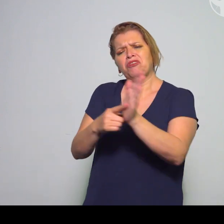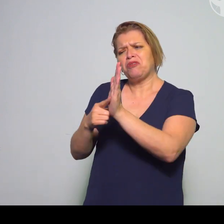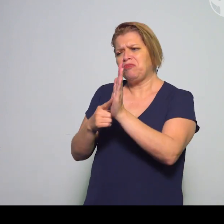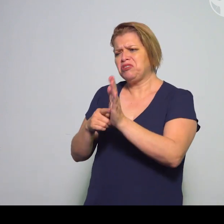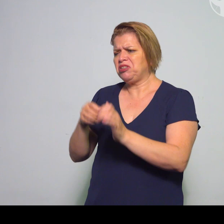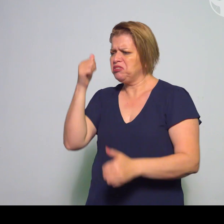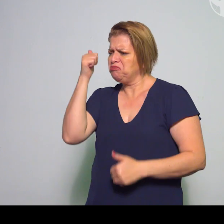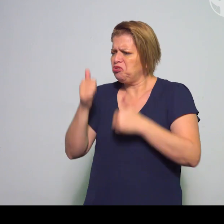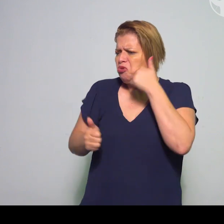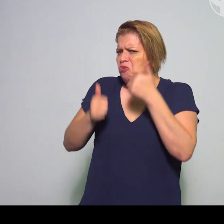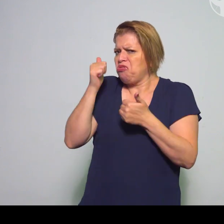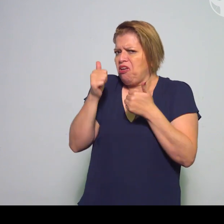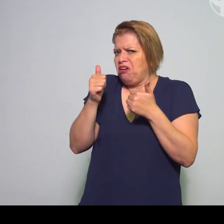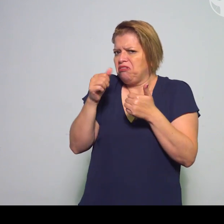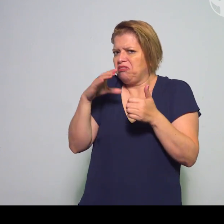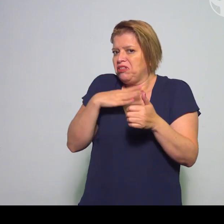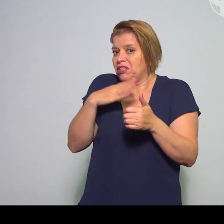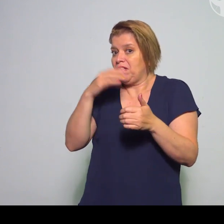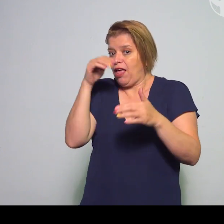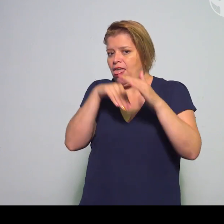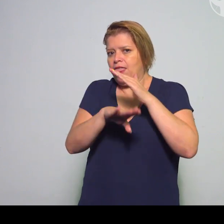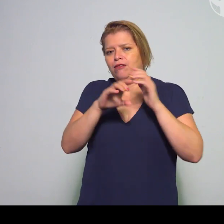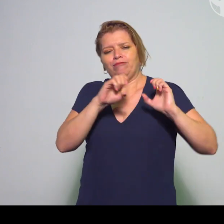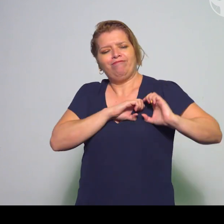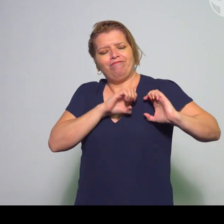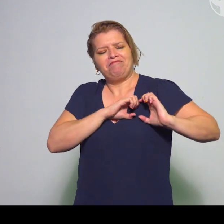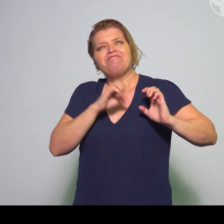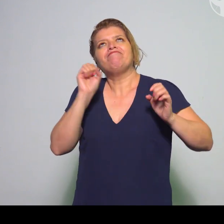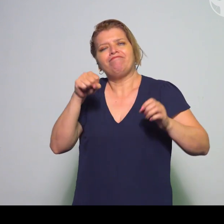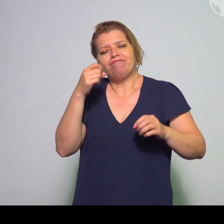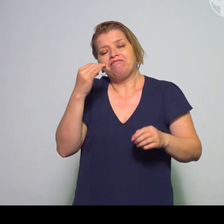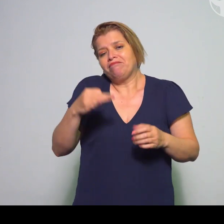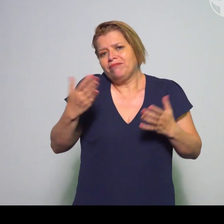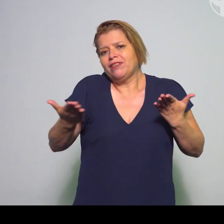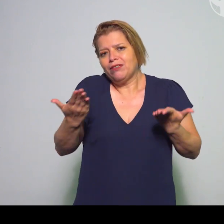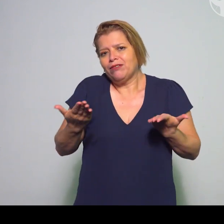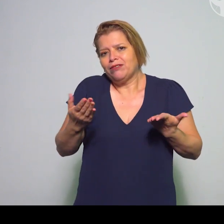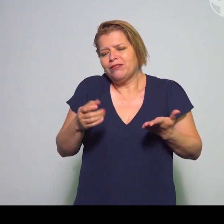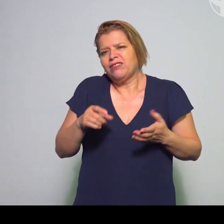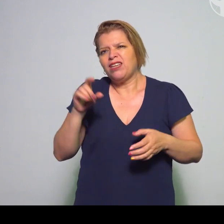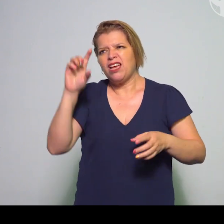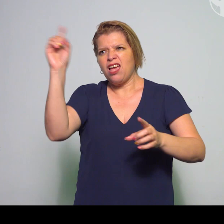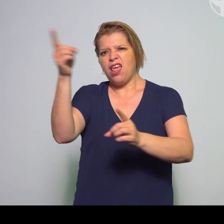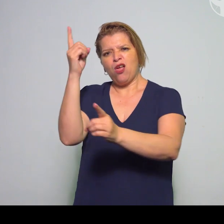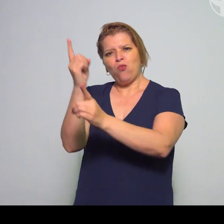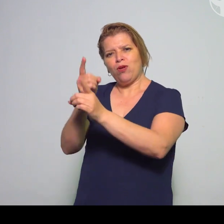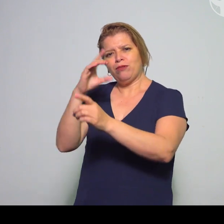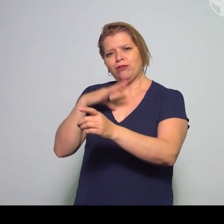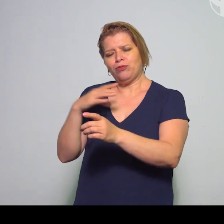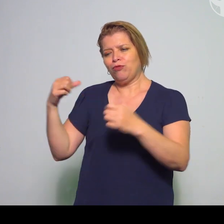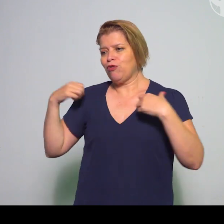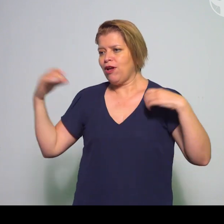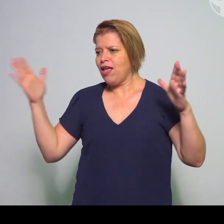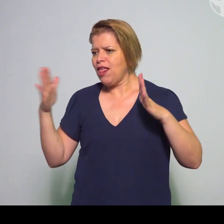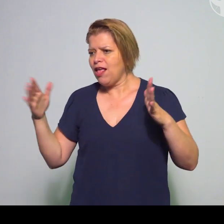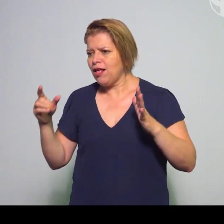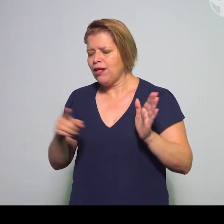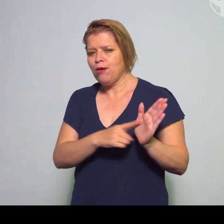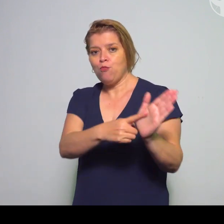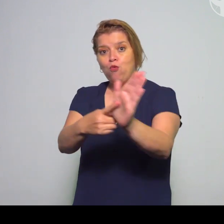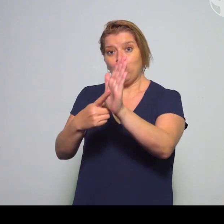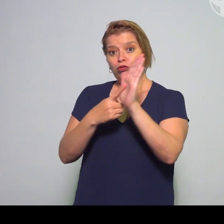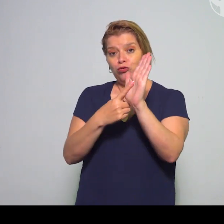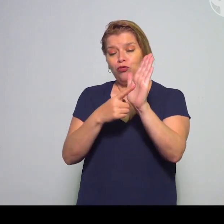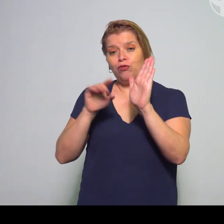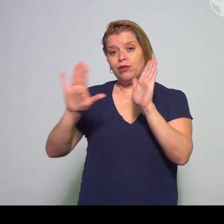que demuestra es esa duda que podía haber en su corazón? Esa situación, ese encuentro que él tuvo con el ángel, puso